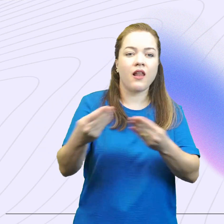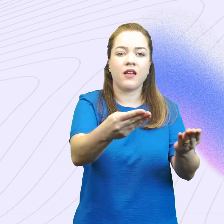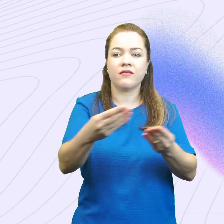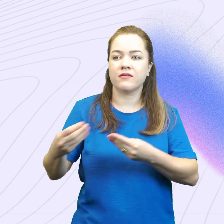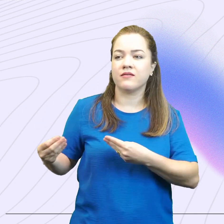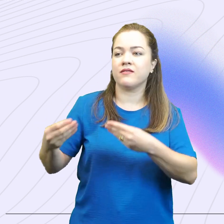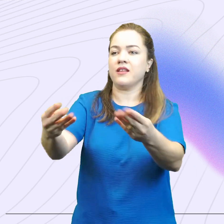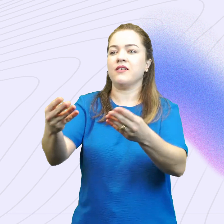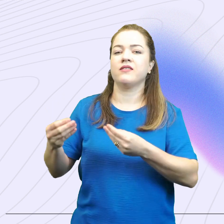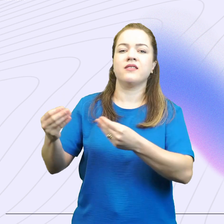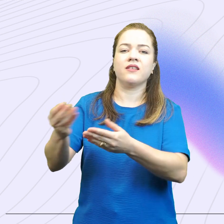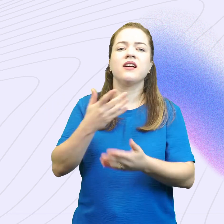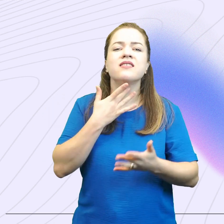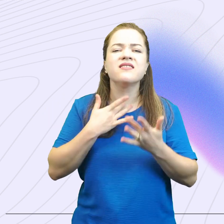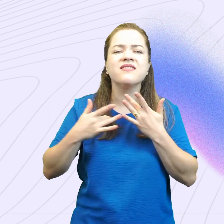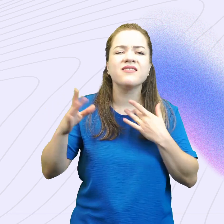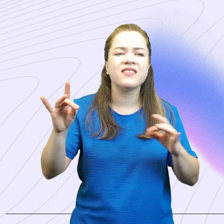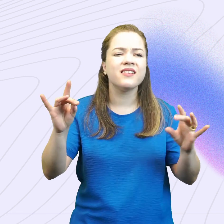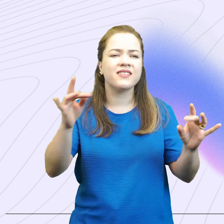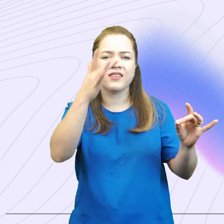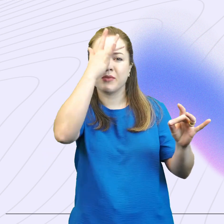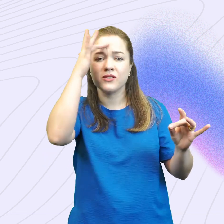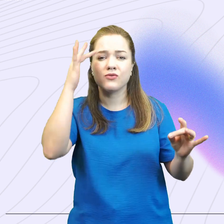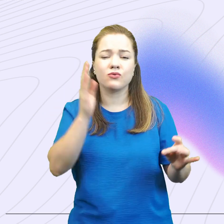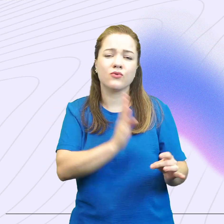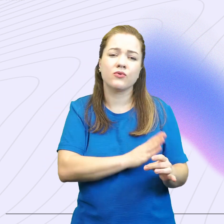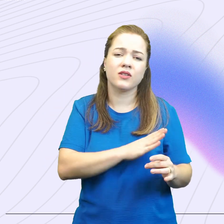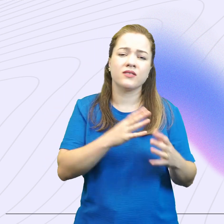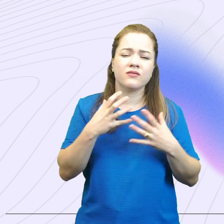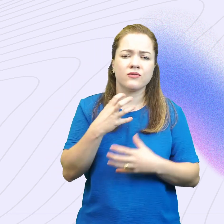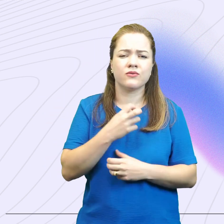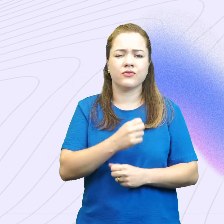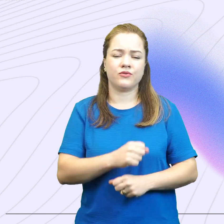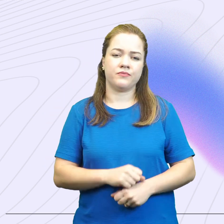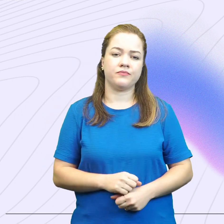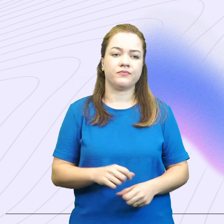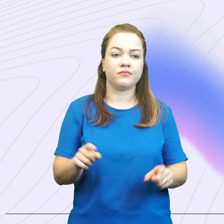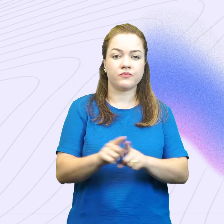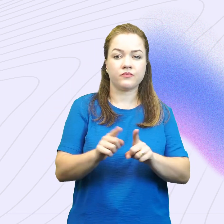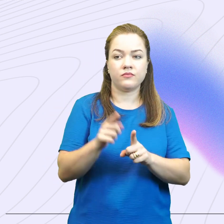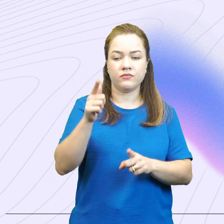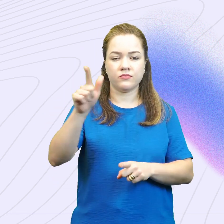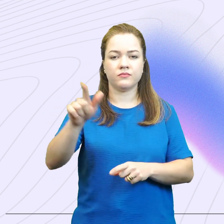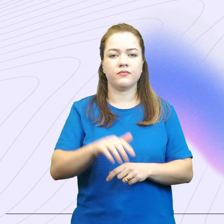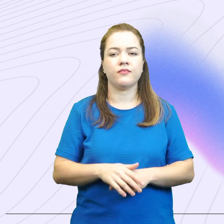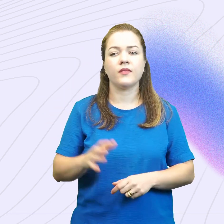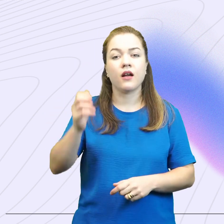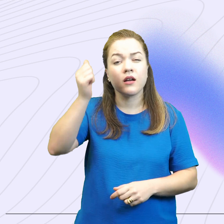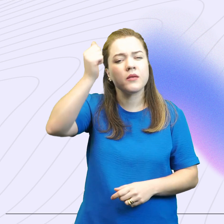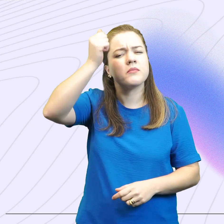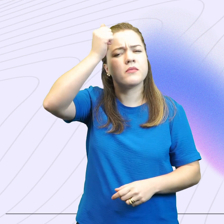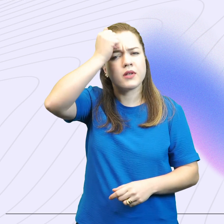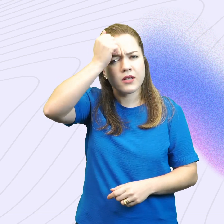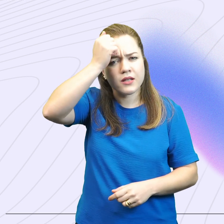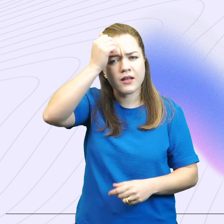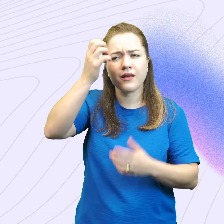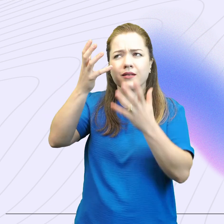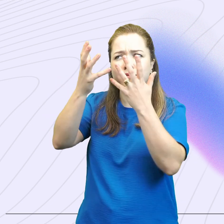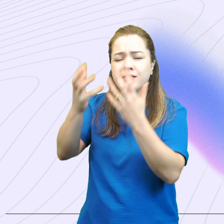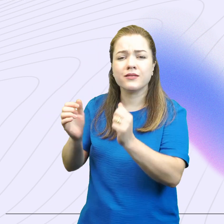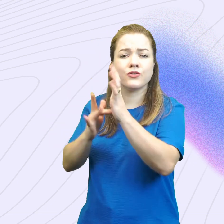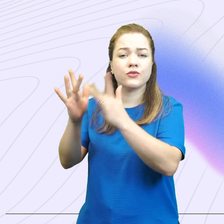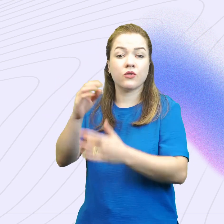sacia a sede desse mundo. Em Atos 3,19 fala, arrependei-vos, pois, e convertei-vos, para que os pecados